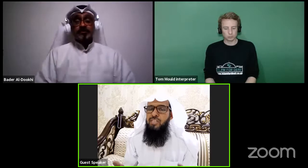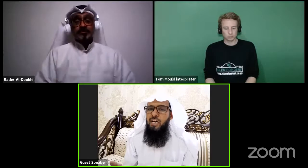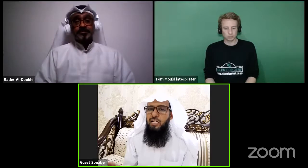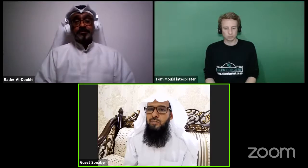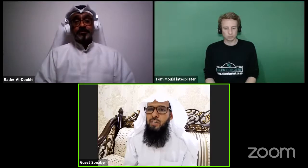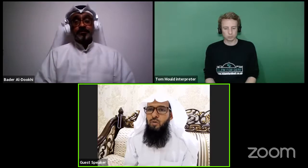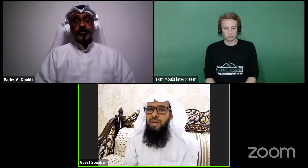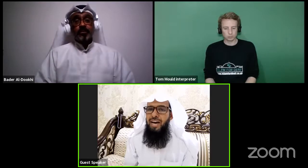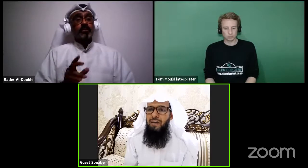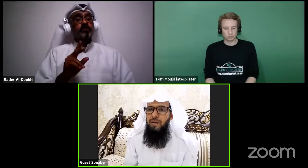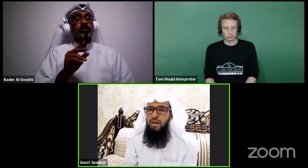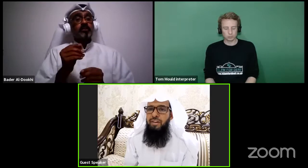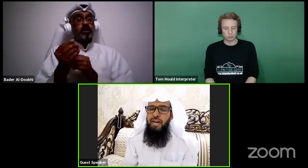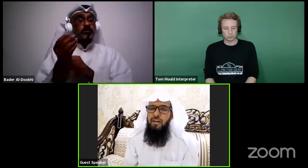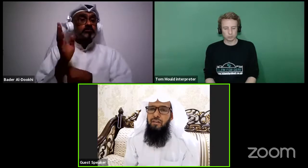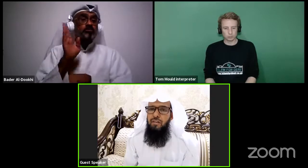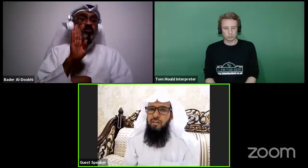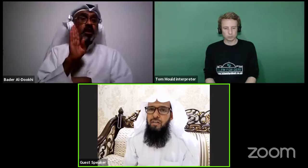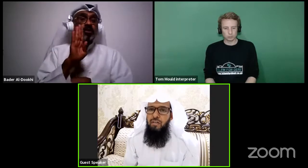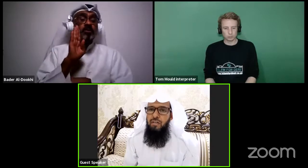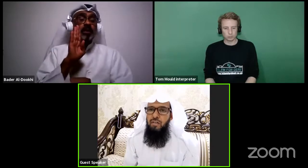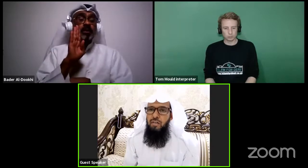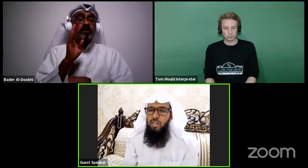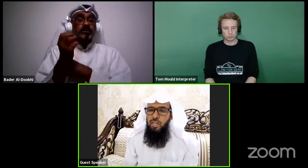يهذب الإنسان نفسه بهذا المعنى